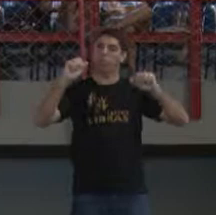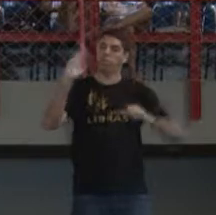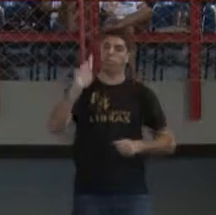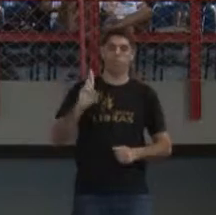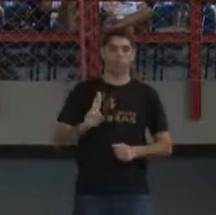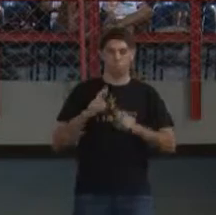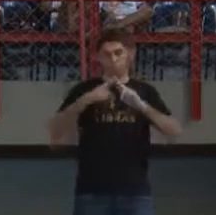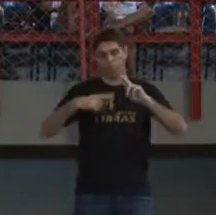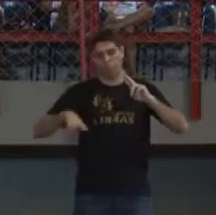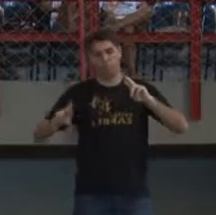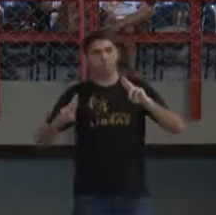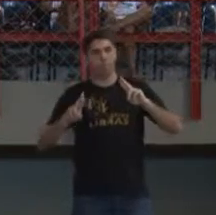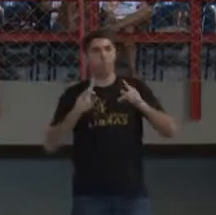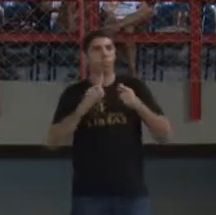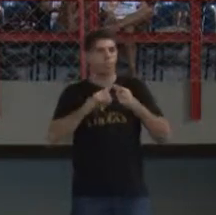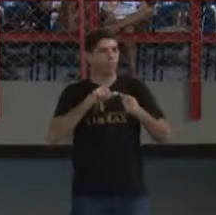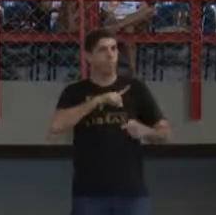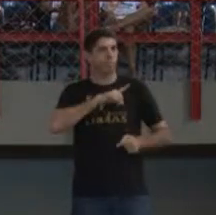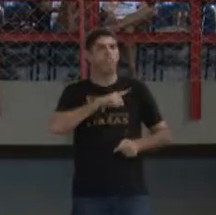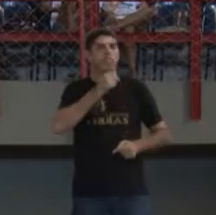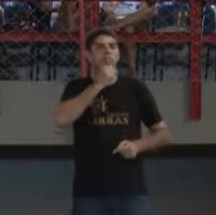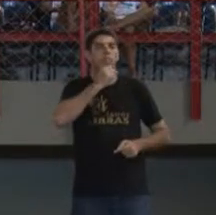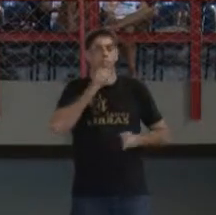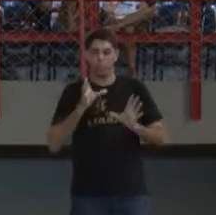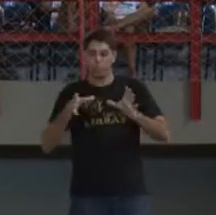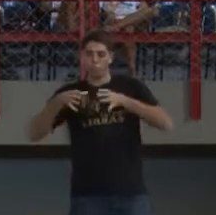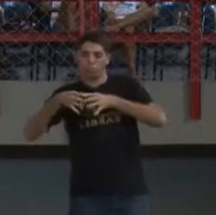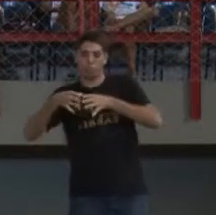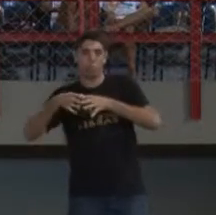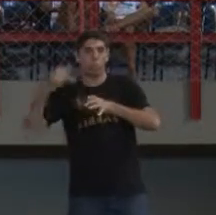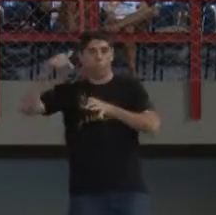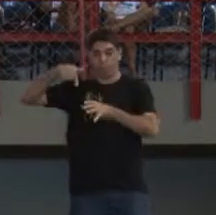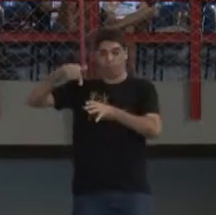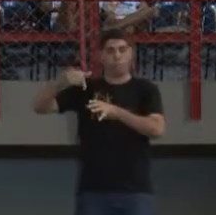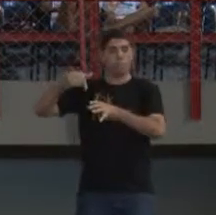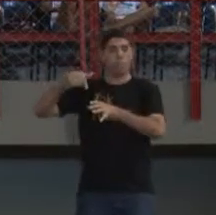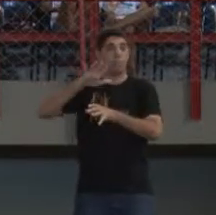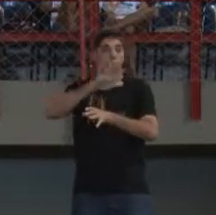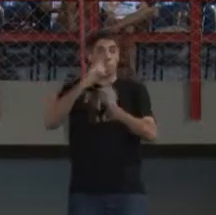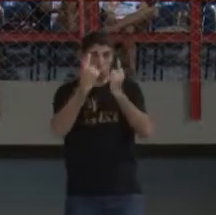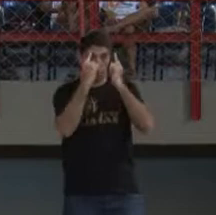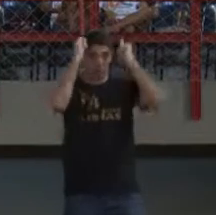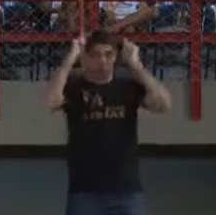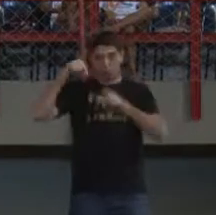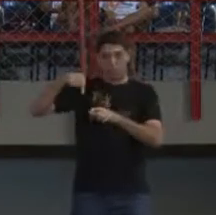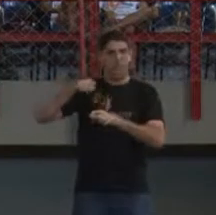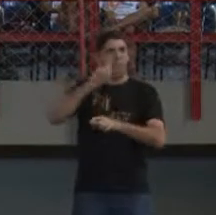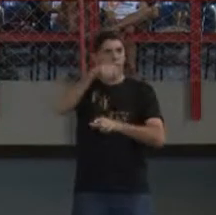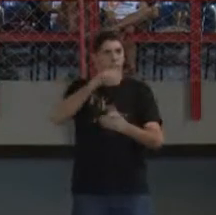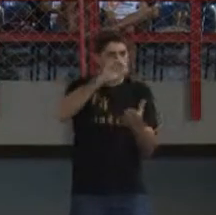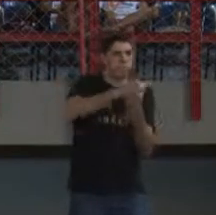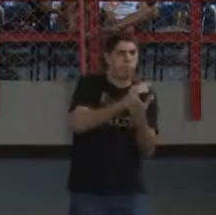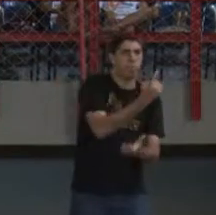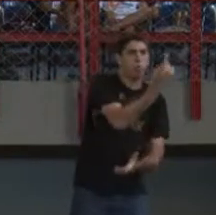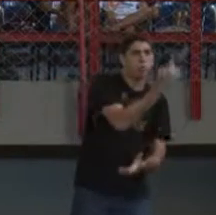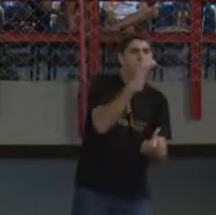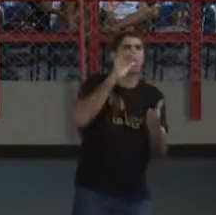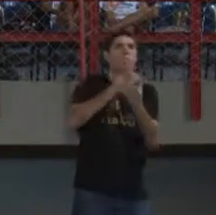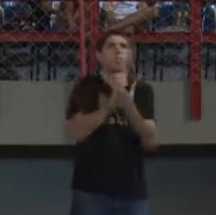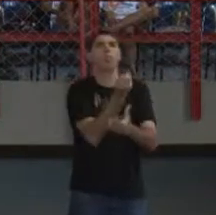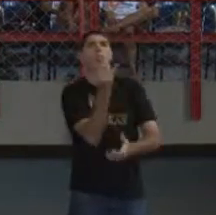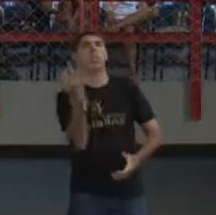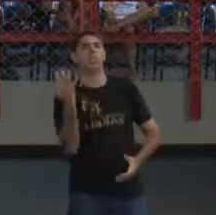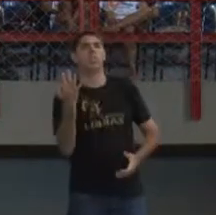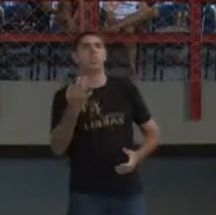Também são figuras mais velhas. Olhe, os gregos, eles são monoteístas ou politeístas? Diga, amor.